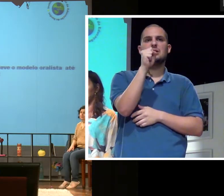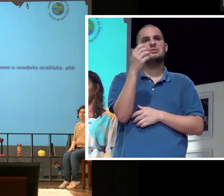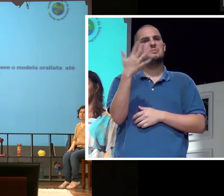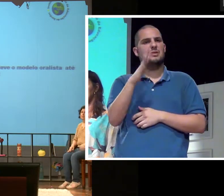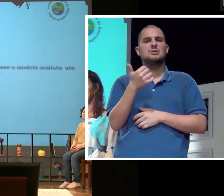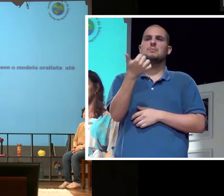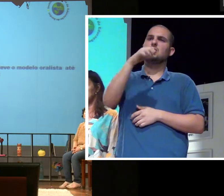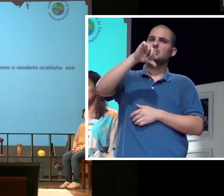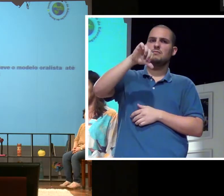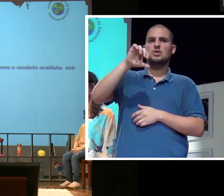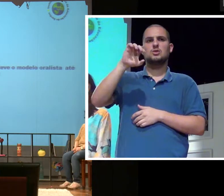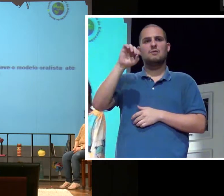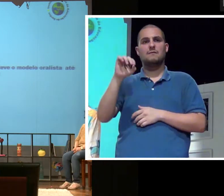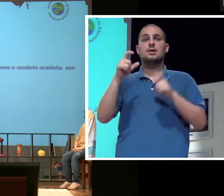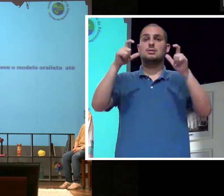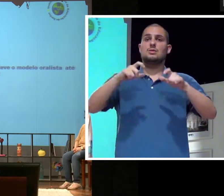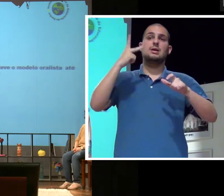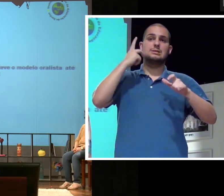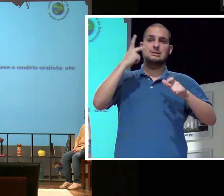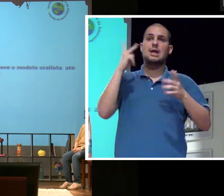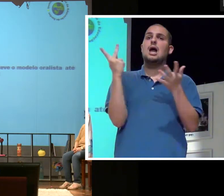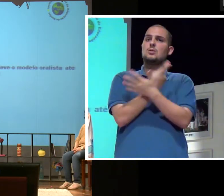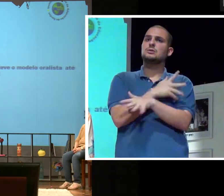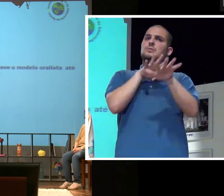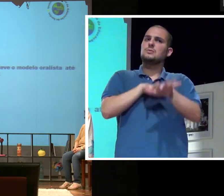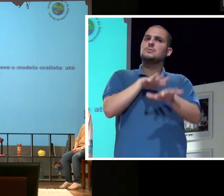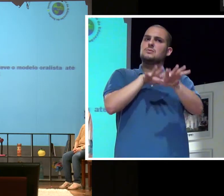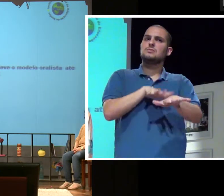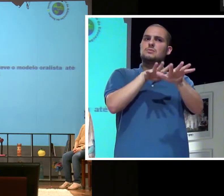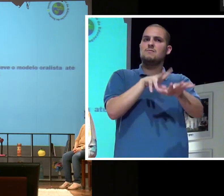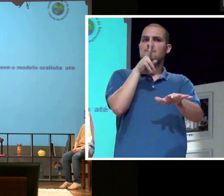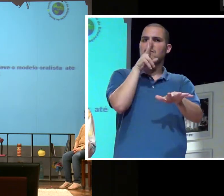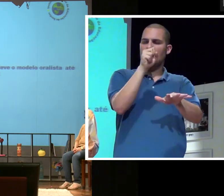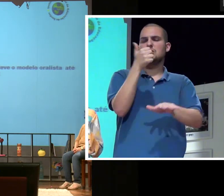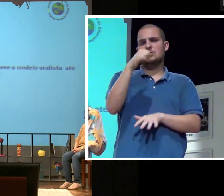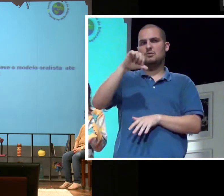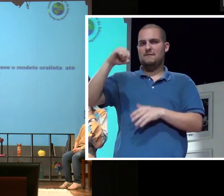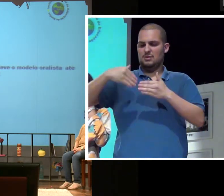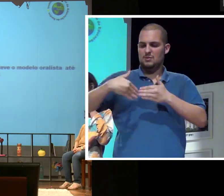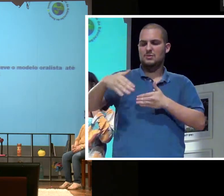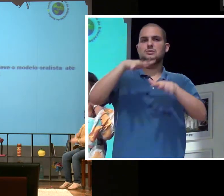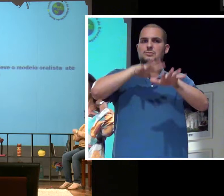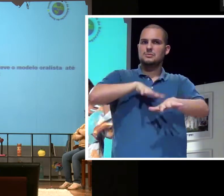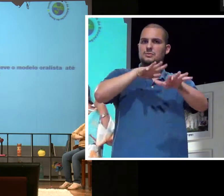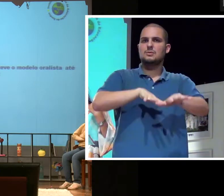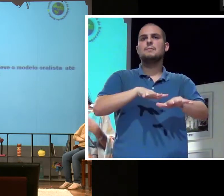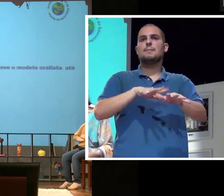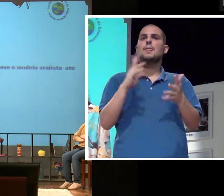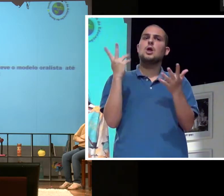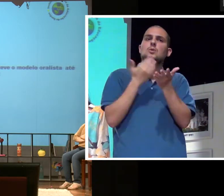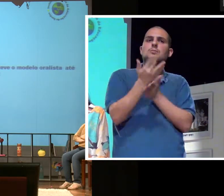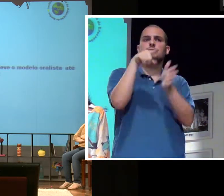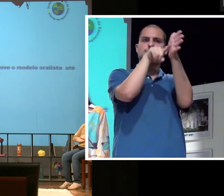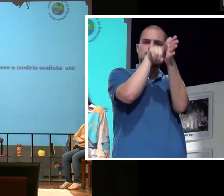de 90, lá no Ceará, houve um movimento muito grande, a partir desse ano, em que houve mais estudo,